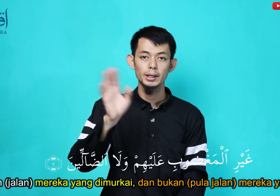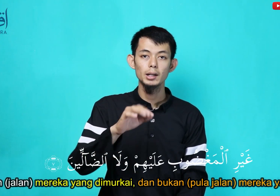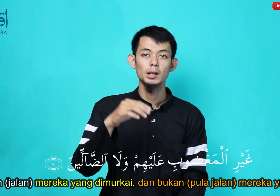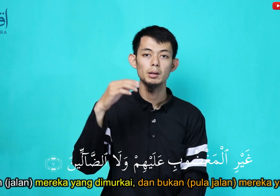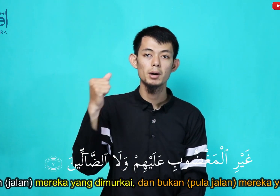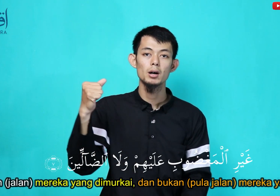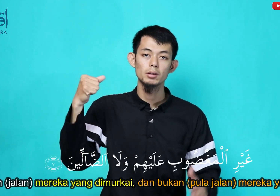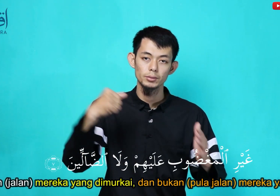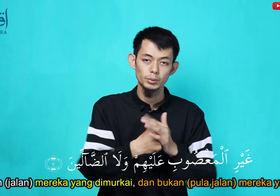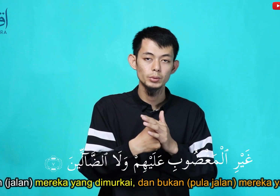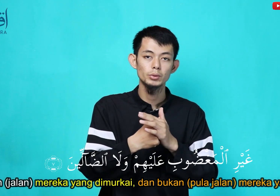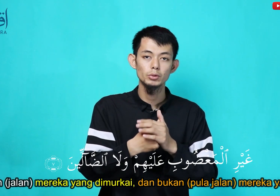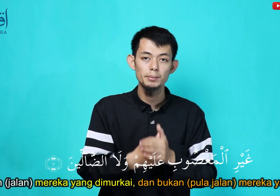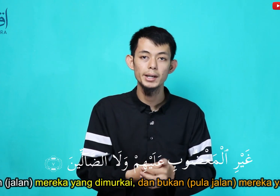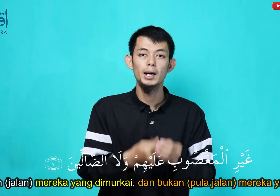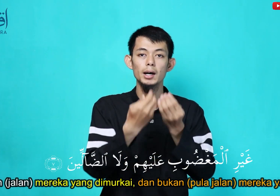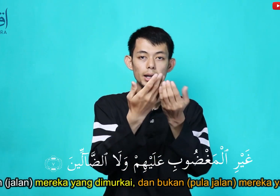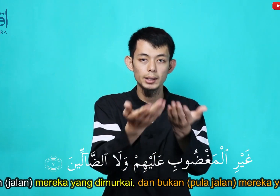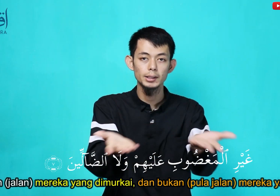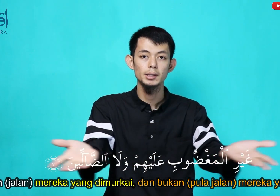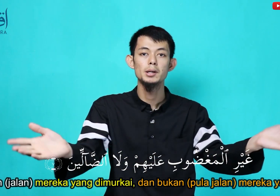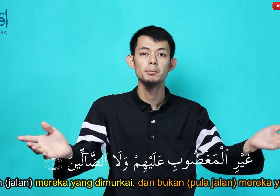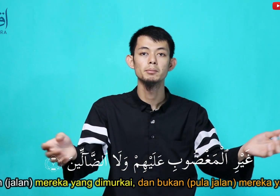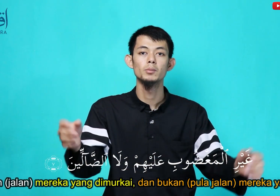ghairil maghdubi 'alaihim